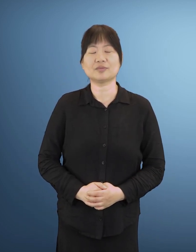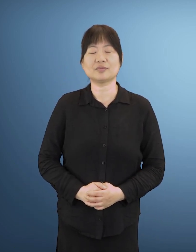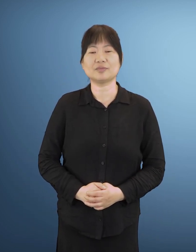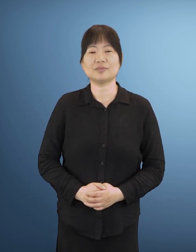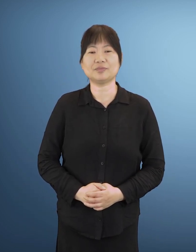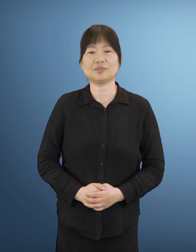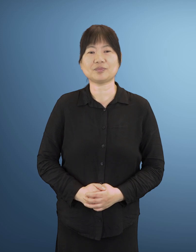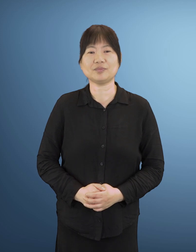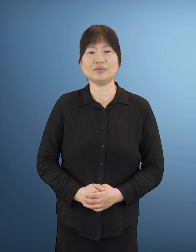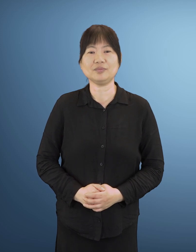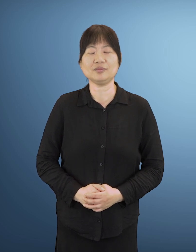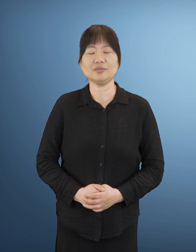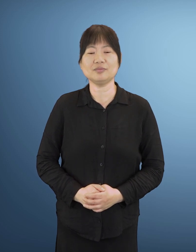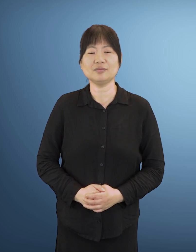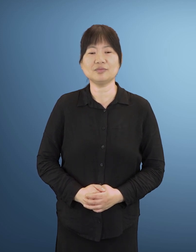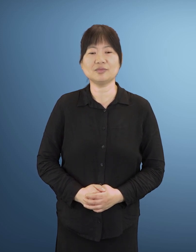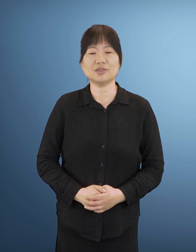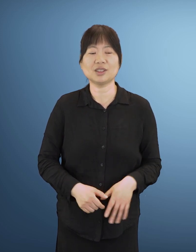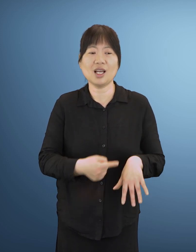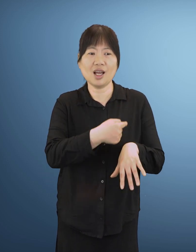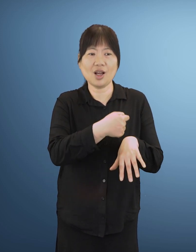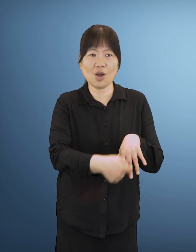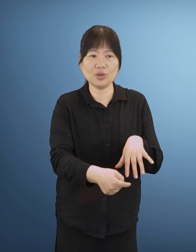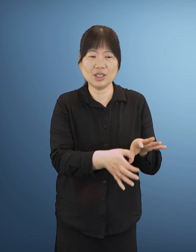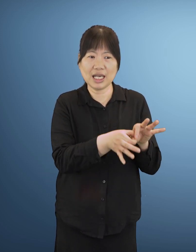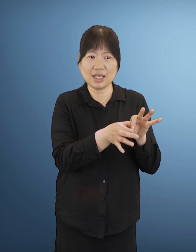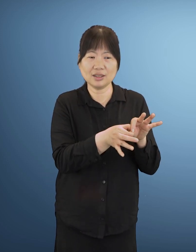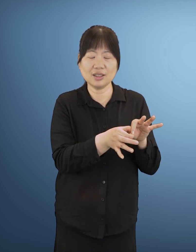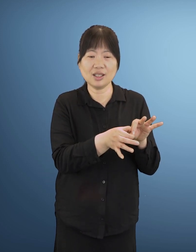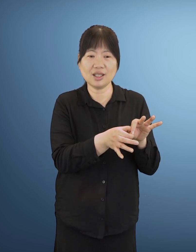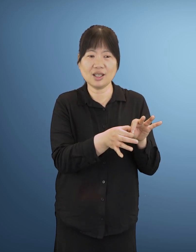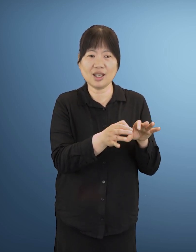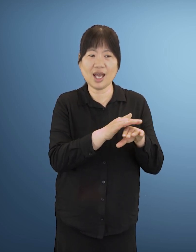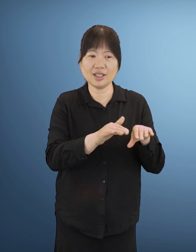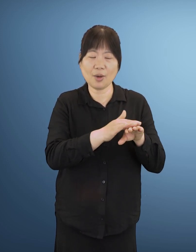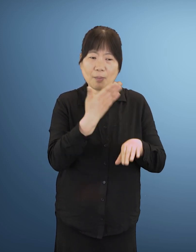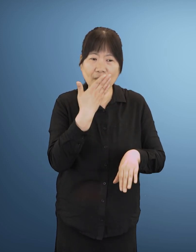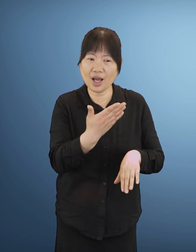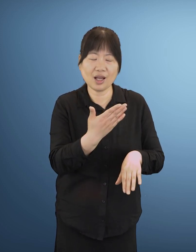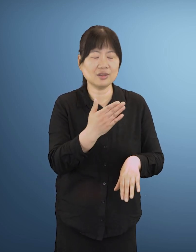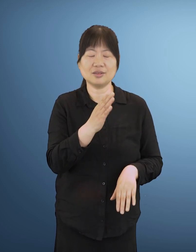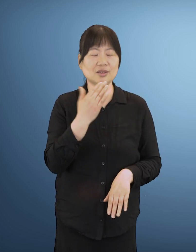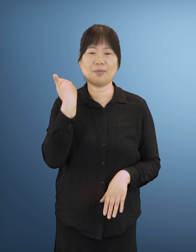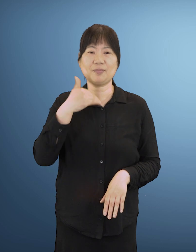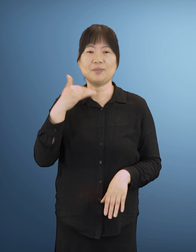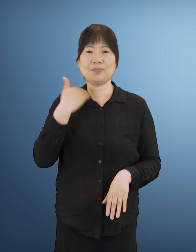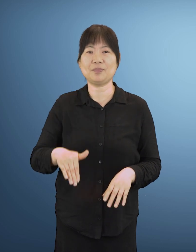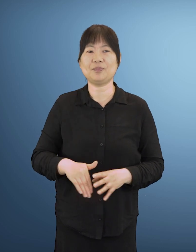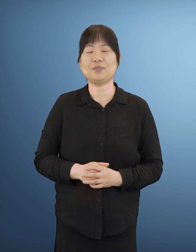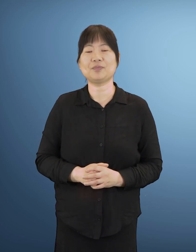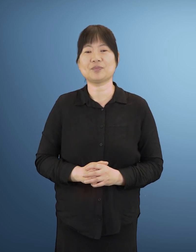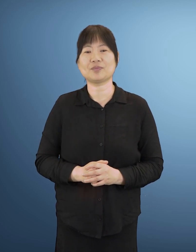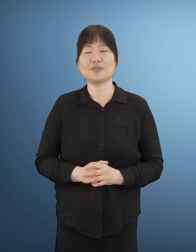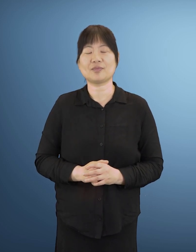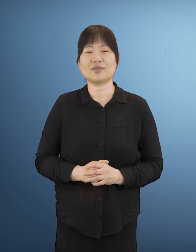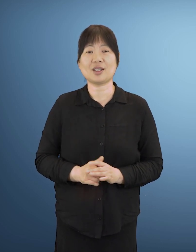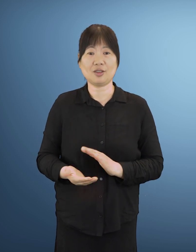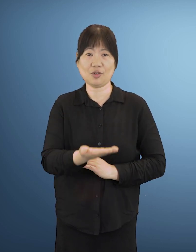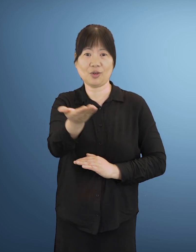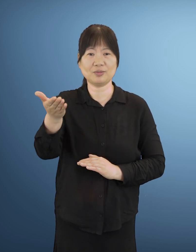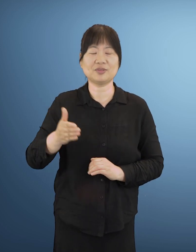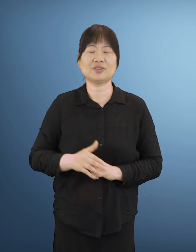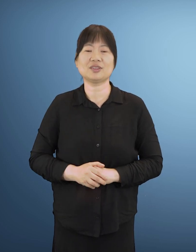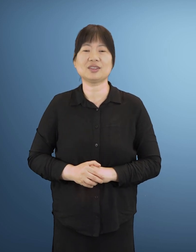이게 혈육으로 되어질 문제라고 생각하세요? 사랑하는 성도 여러분, 또 우리 형제자매